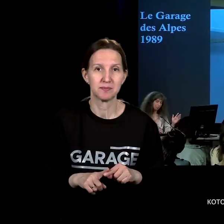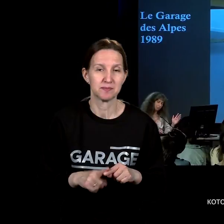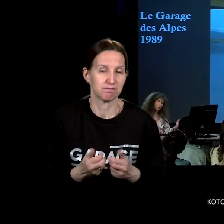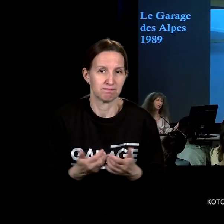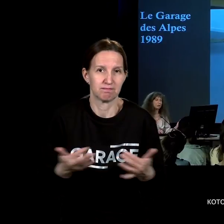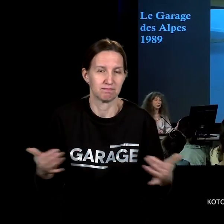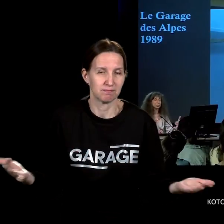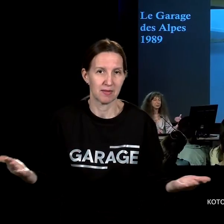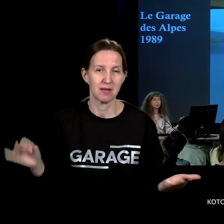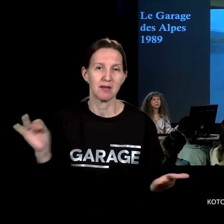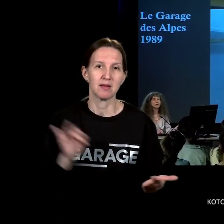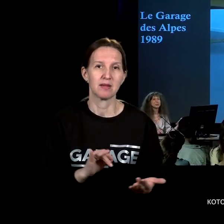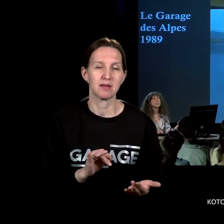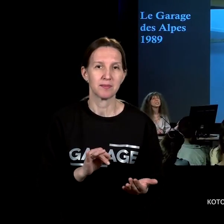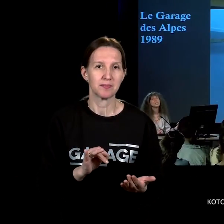вот маленькие...